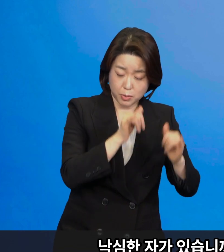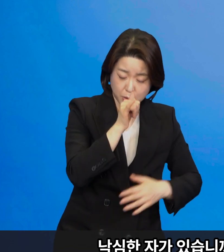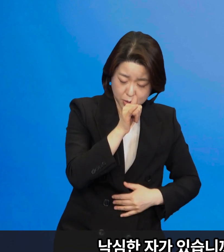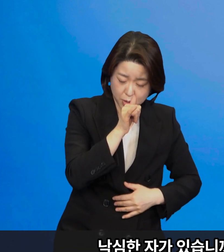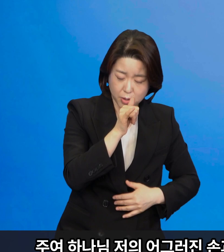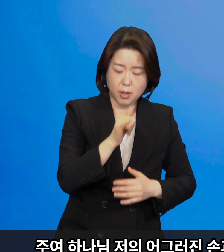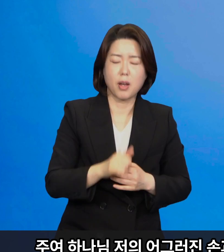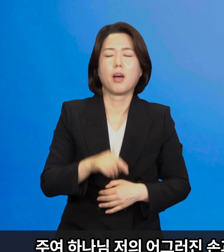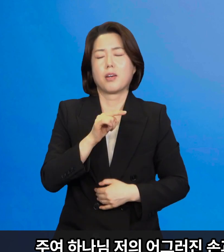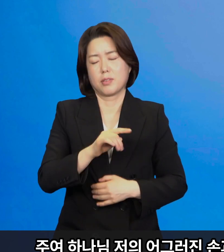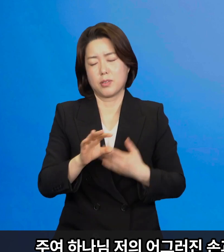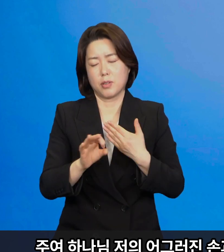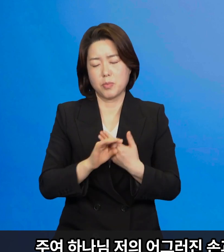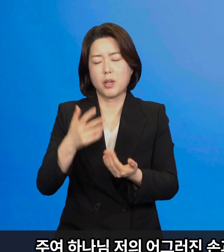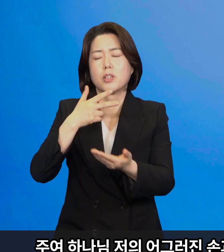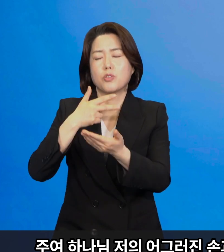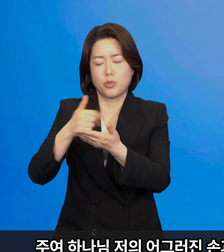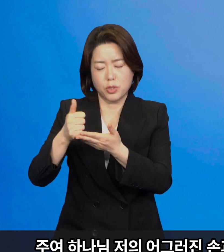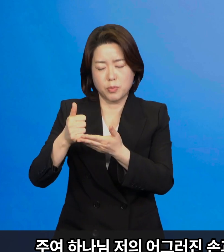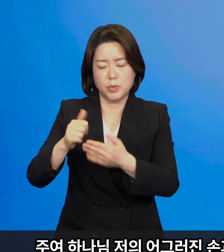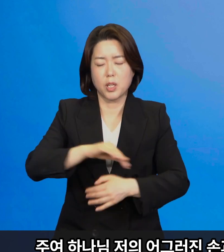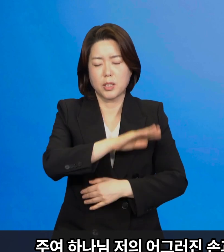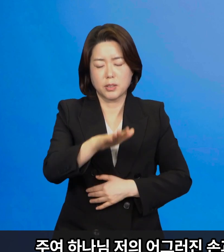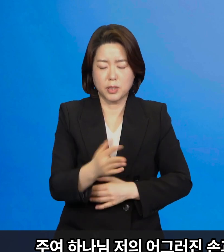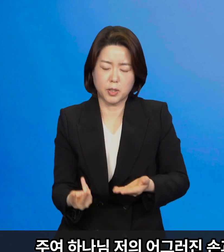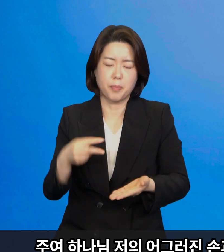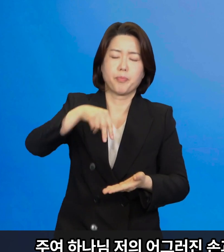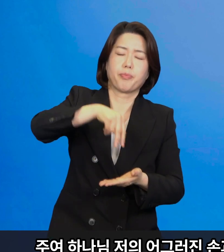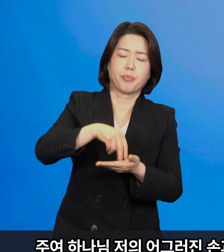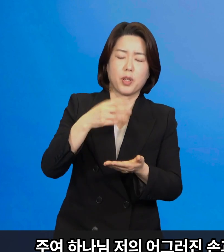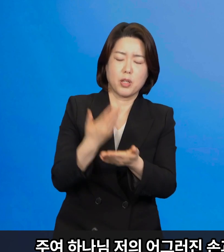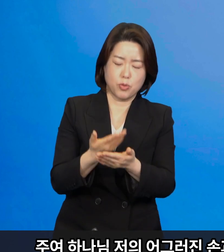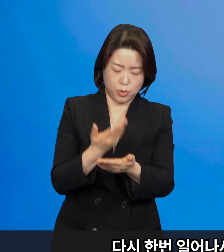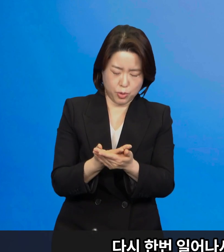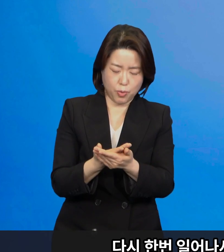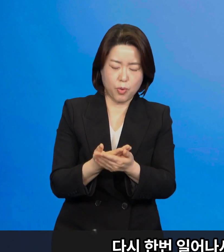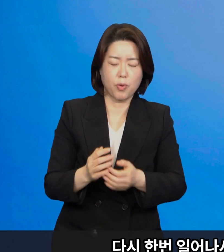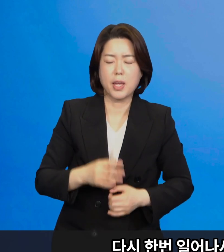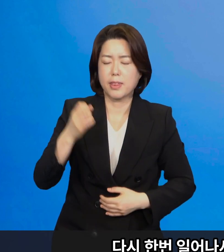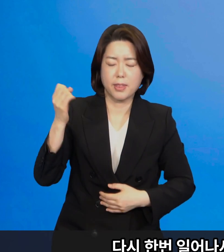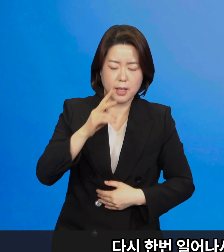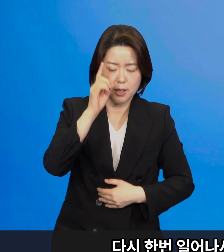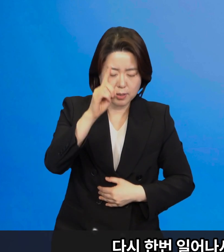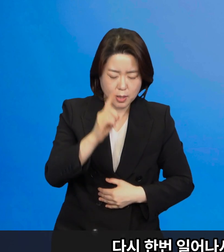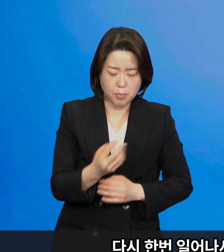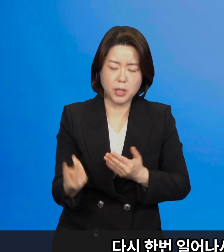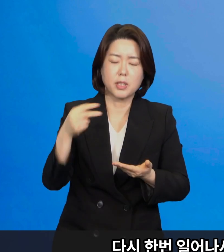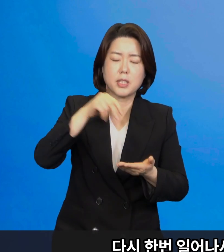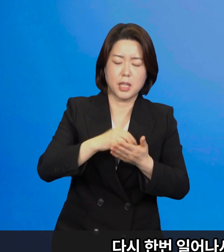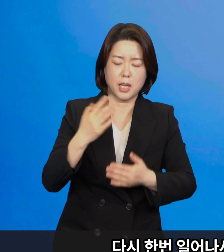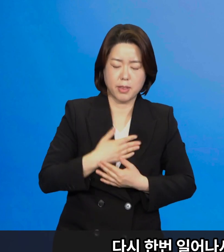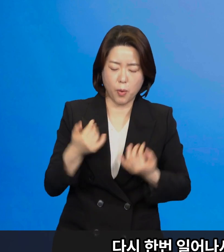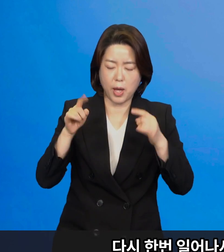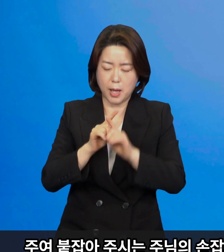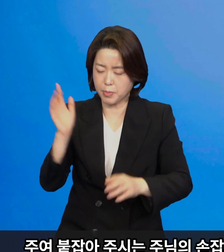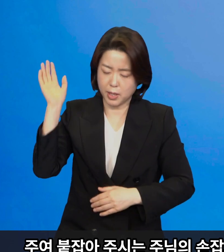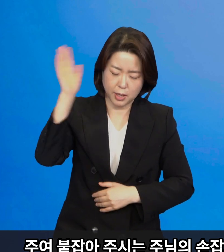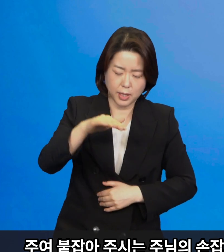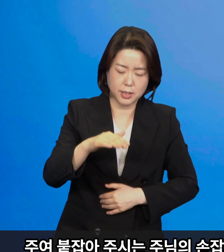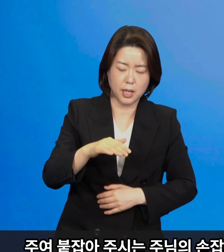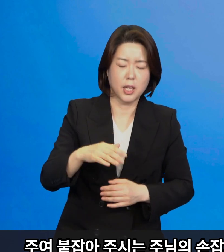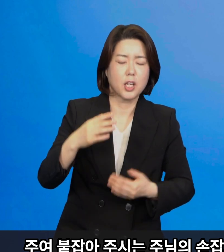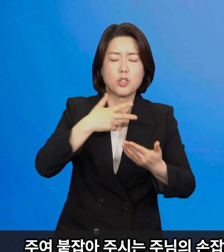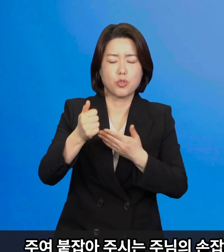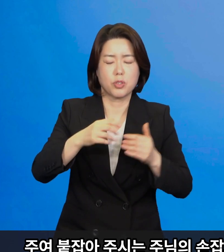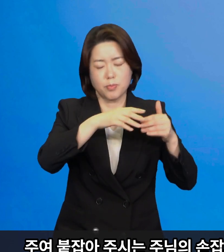자가 있습니까? 주여 하나님, 저의 어그러진 손과 무릎을 일으켜 세워주시옵시고 다시 한번 일어나서 나와 함께 가자라고 주여